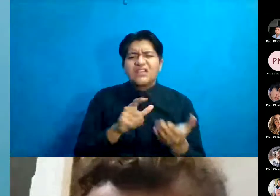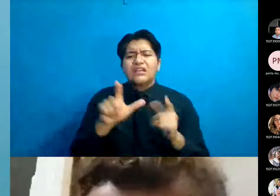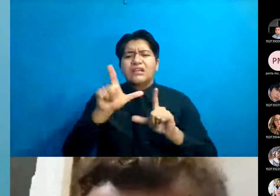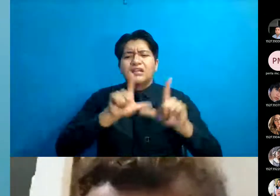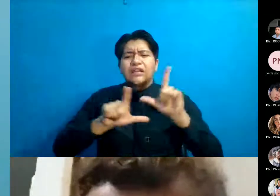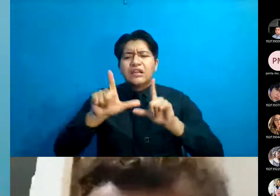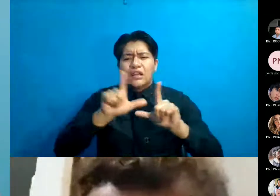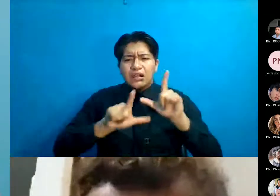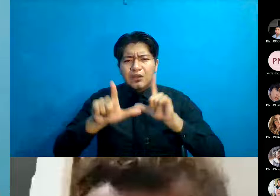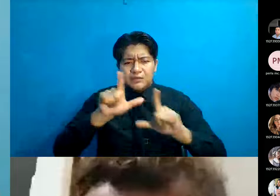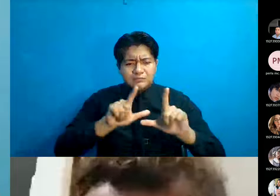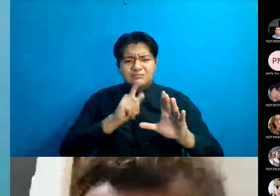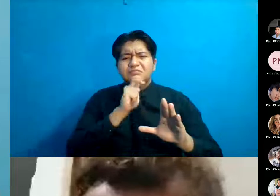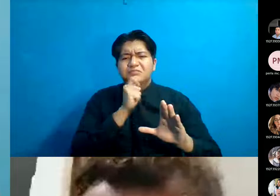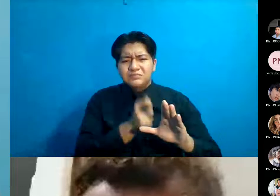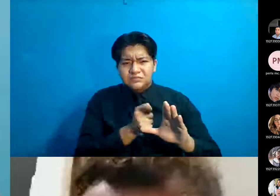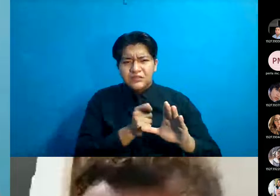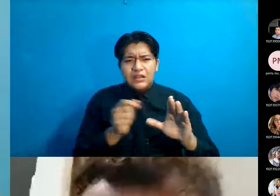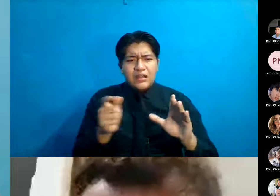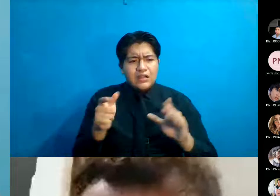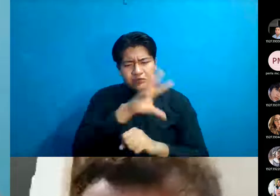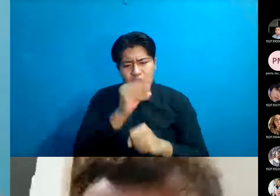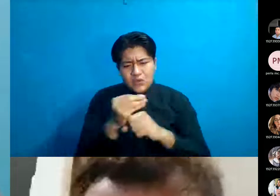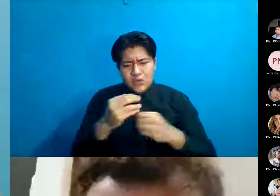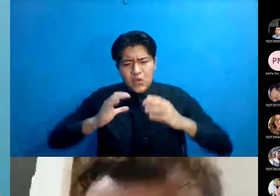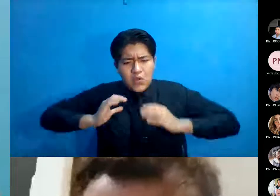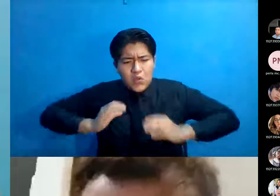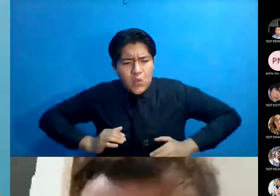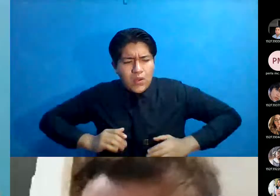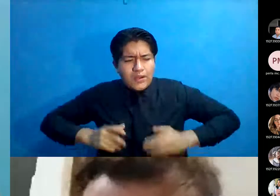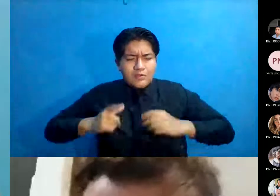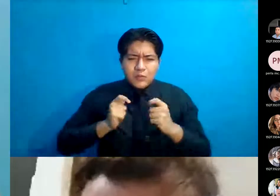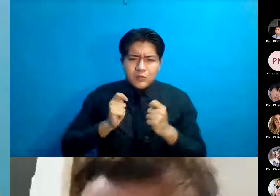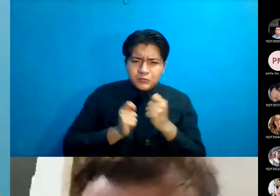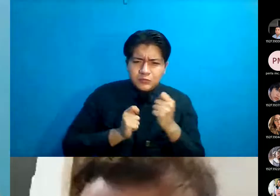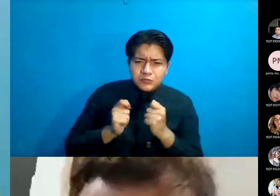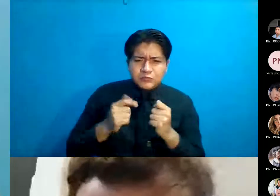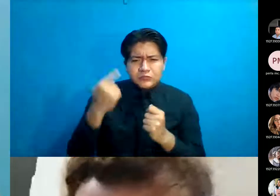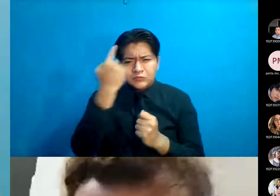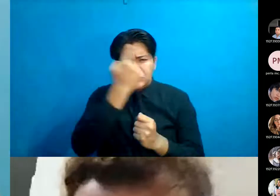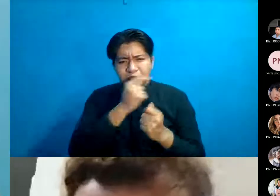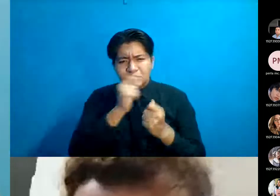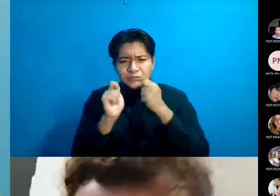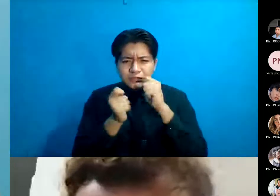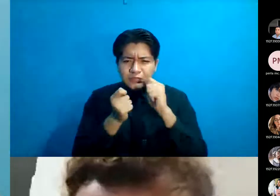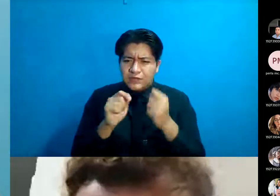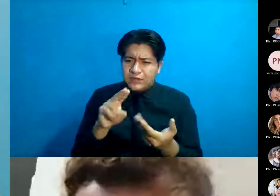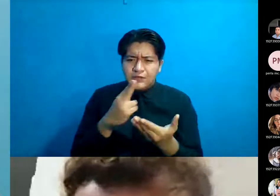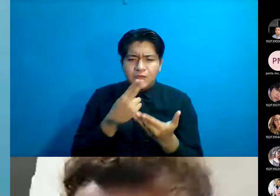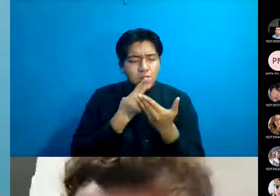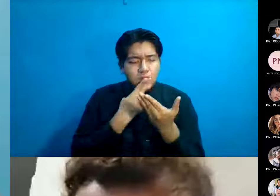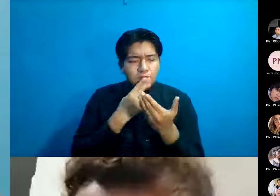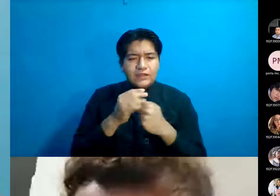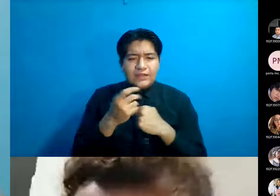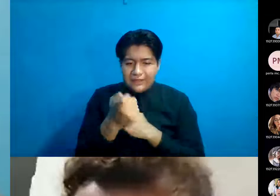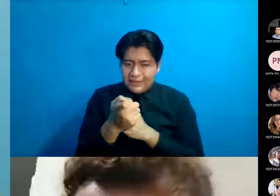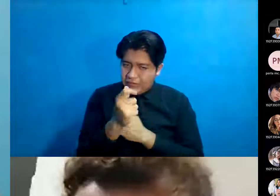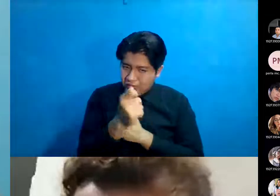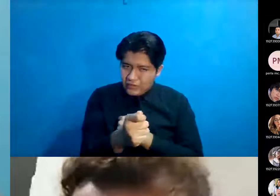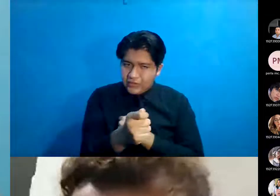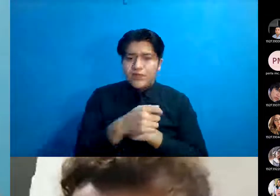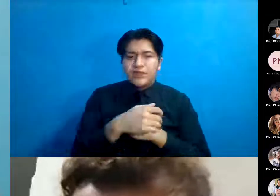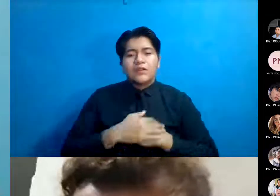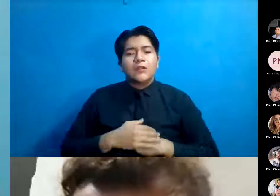sordos, que consiste en una serie de signos gestuales articulados, tan. Ahí está la definición. Y bueno, eso también da